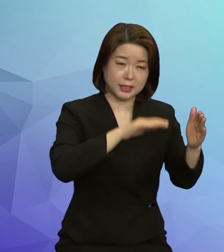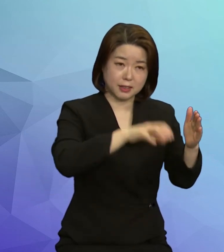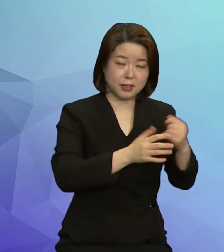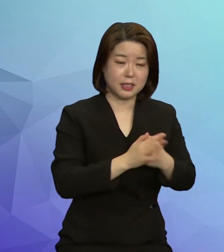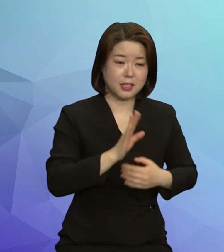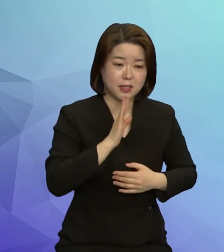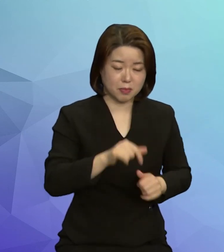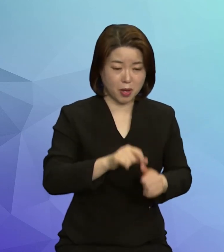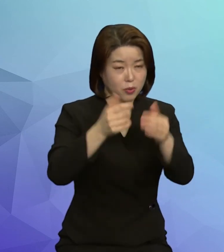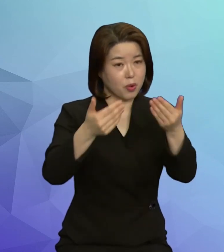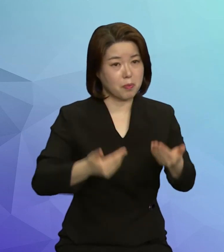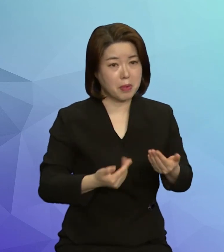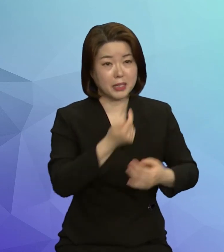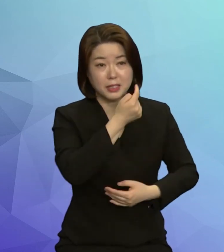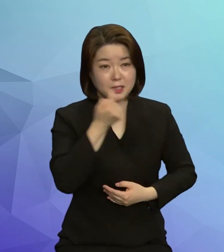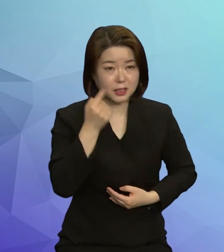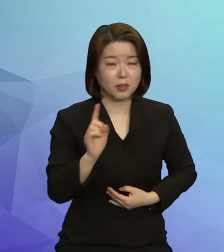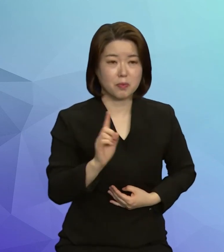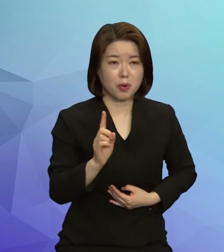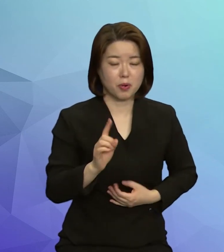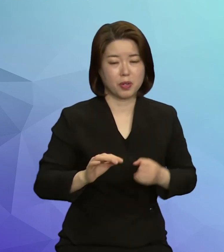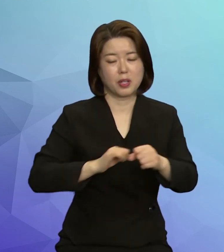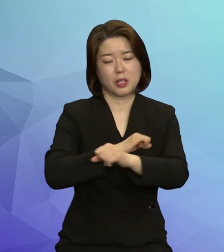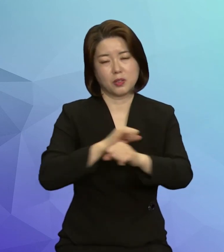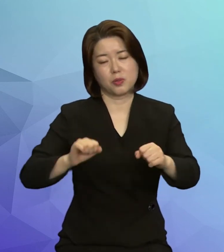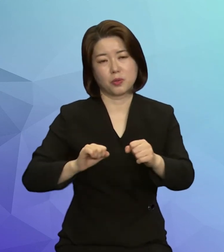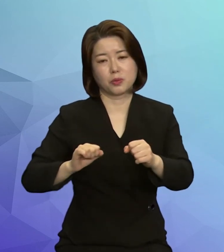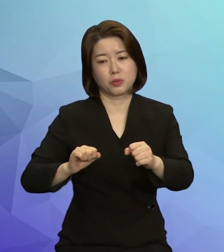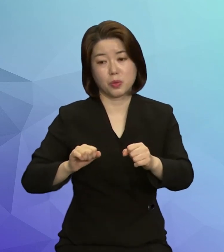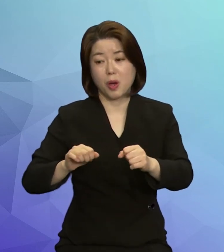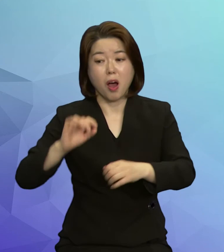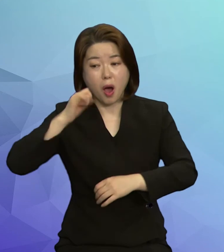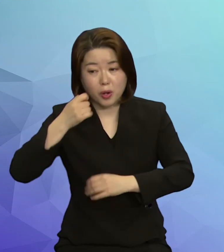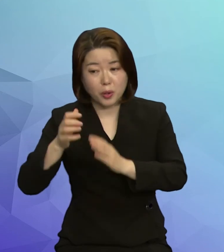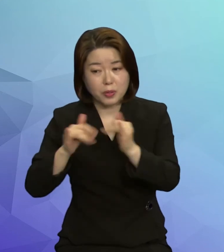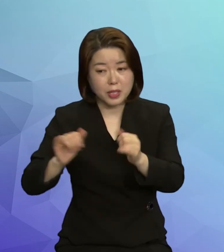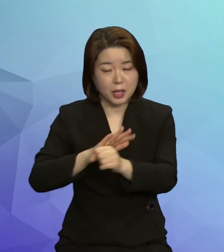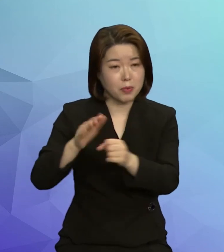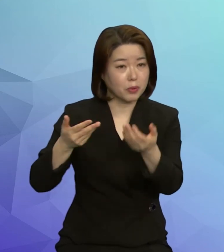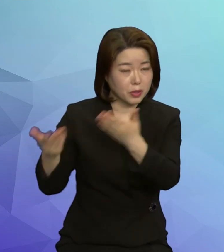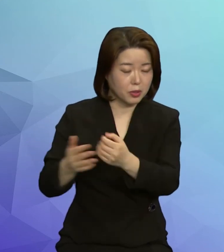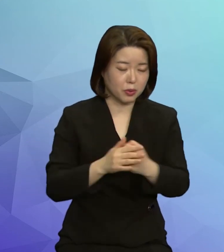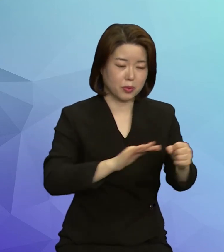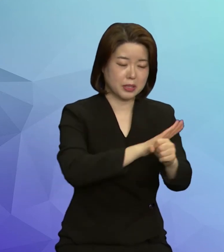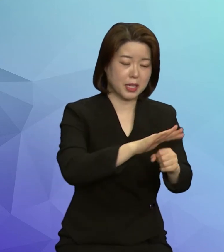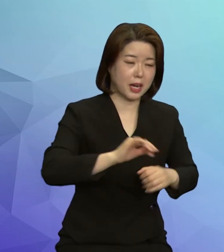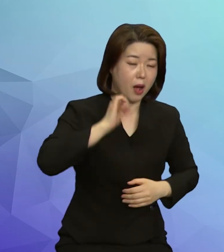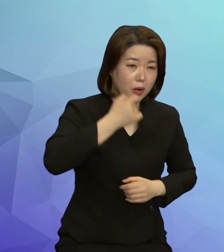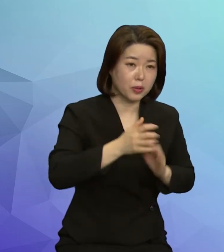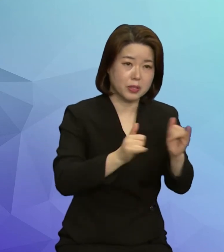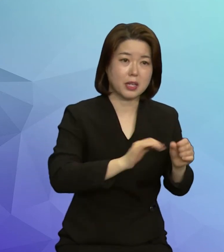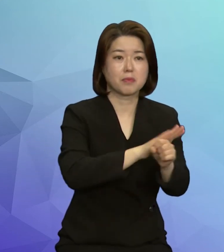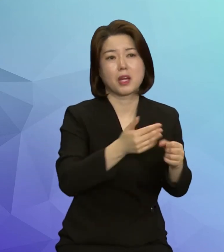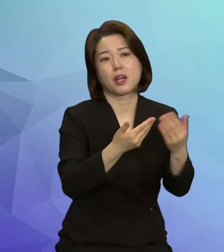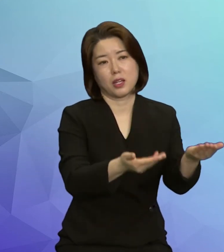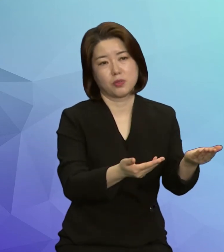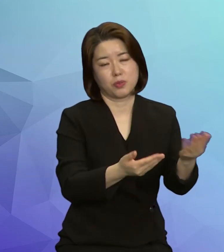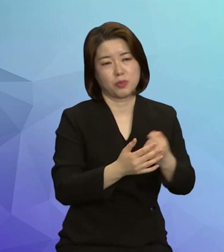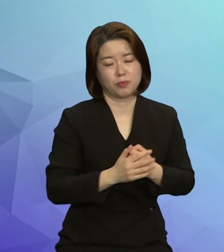우리 가정이 정말 구원받은 가정이라는 증거, 용서할 수 없는 사람 용서하고 사랑할 수 없는 사람